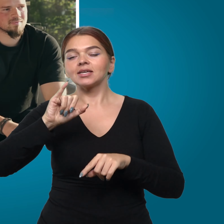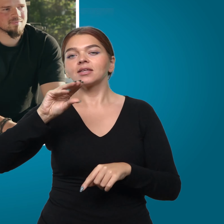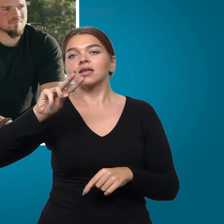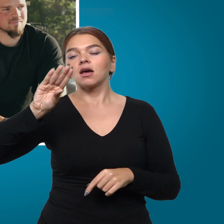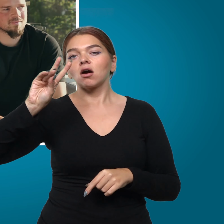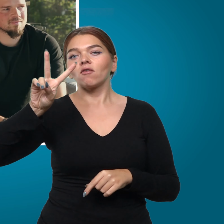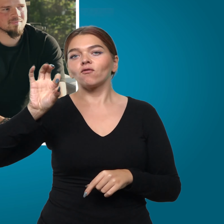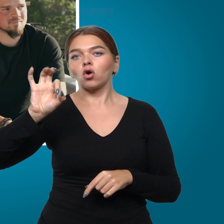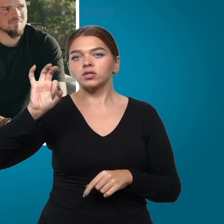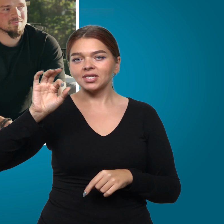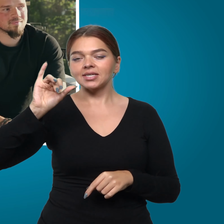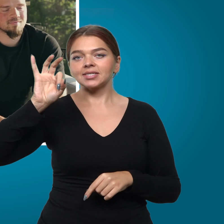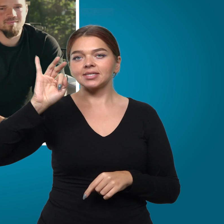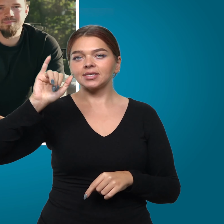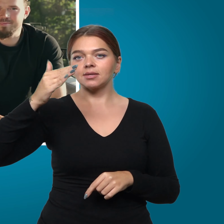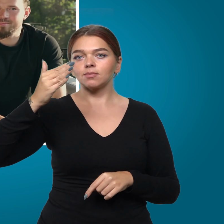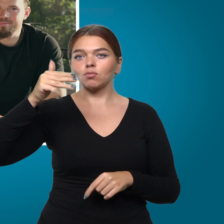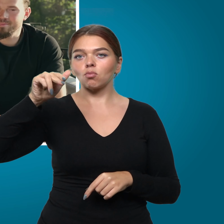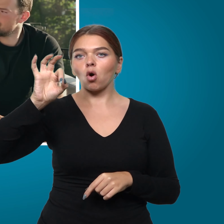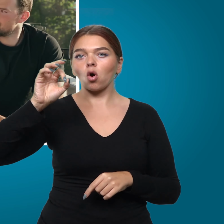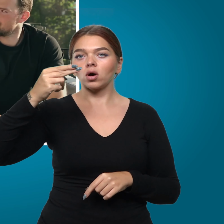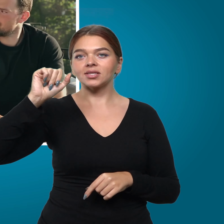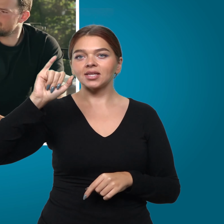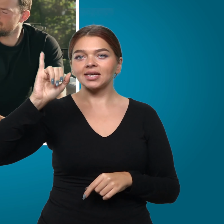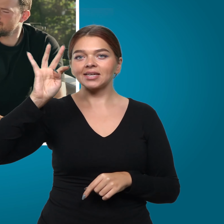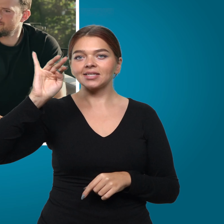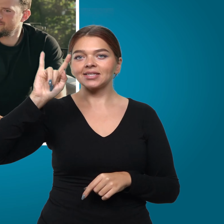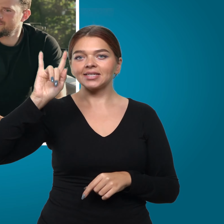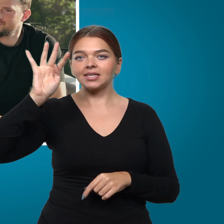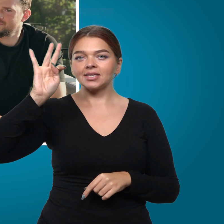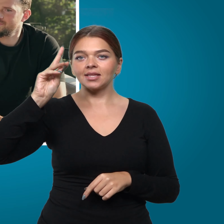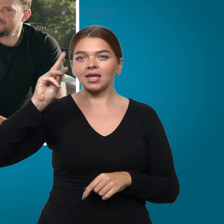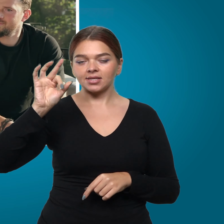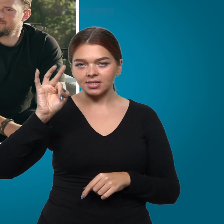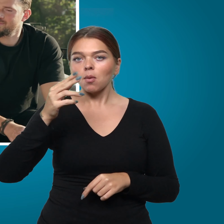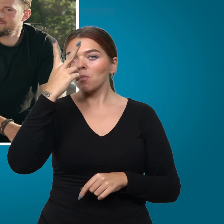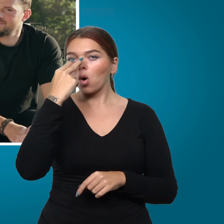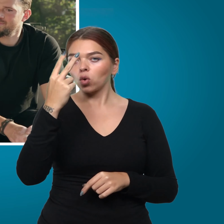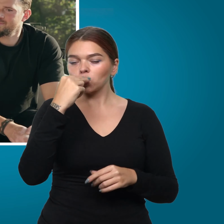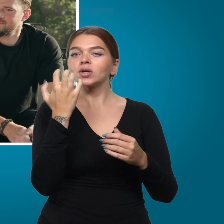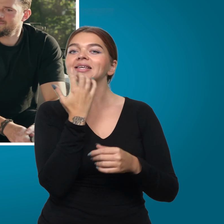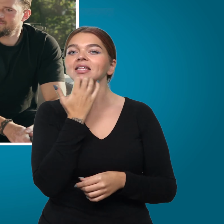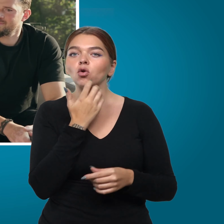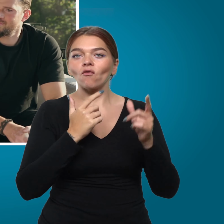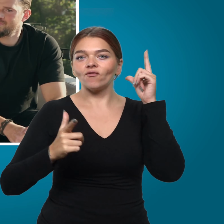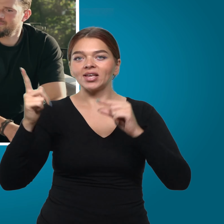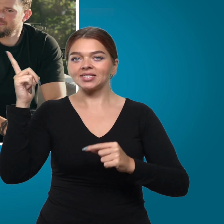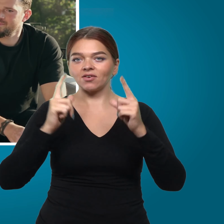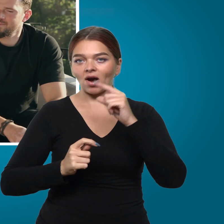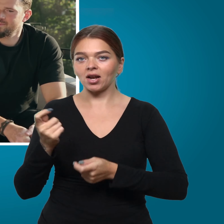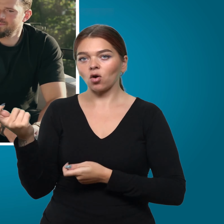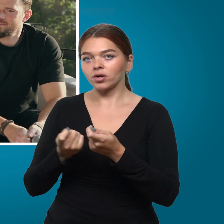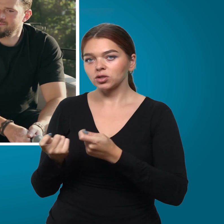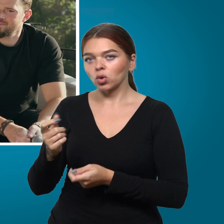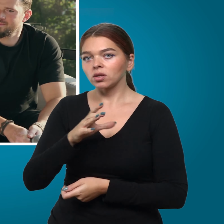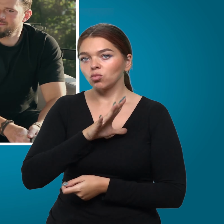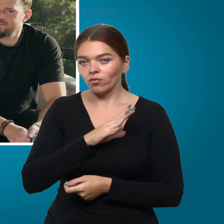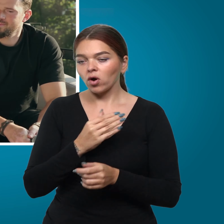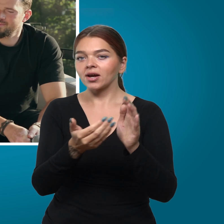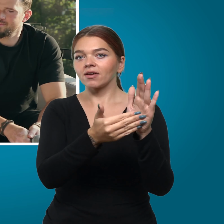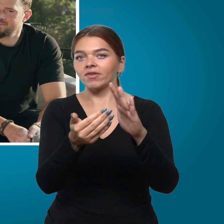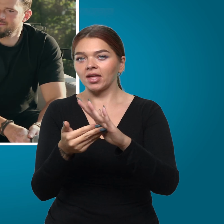kvietėme Klaipėdos mokinius į renginius, susitikti su rašytojais, su iliustruotojais, buvo net ir manga